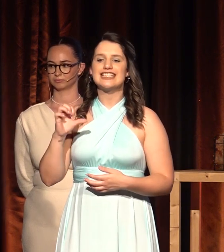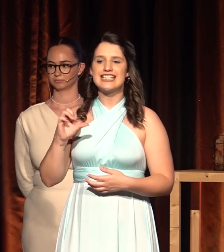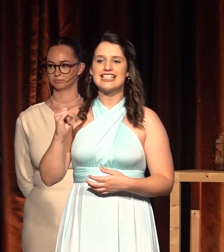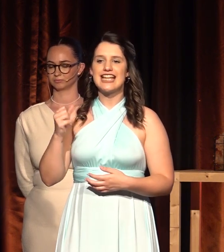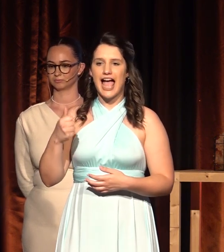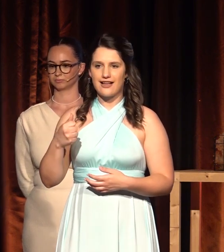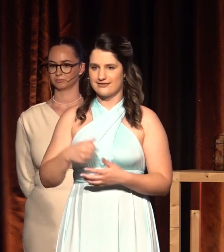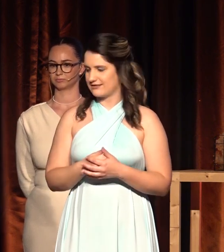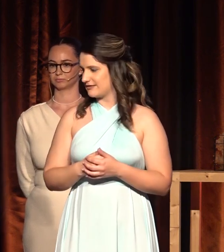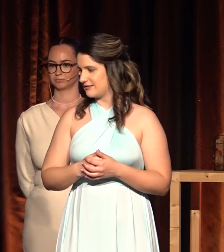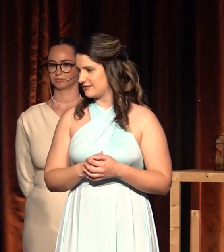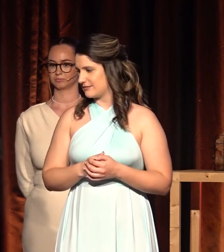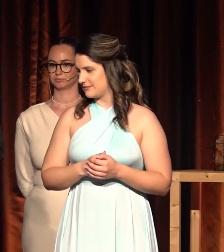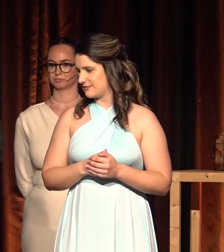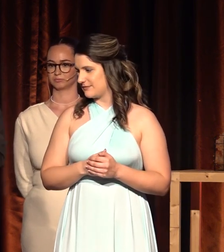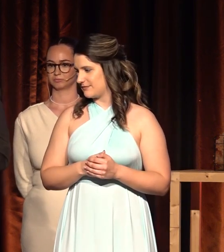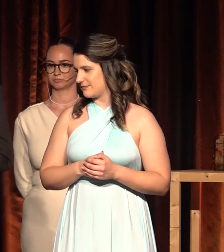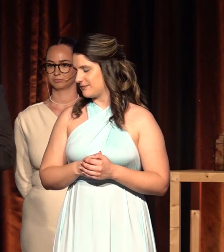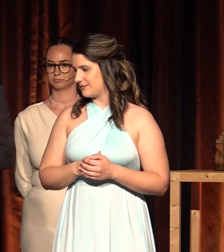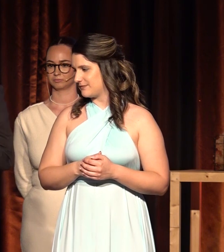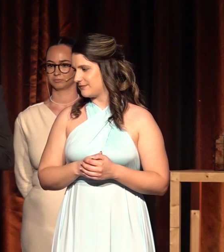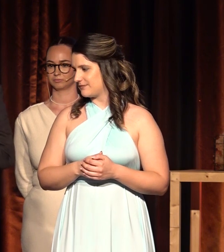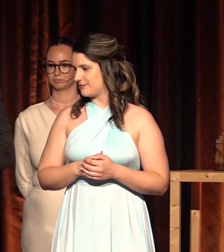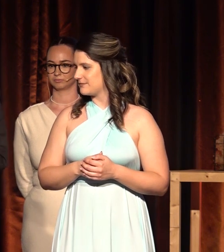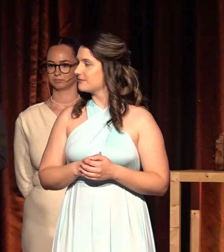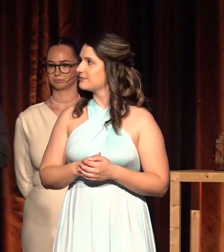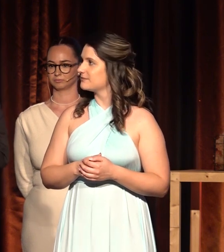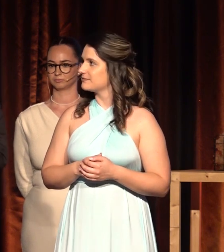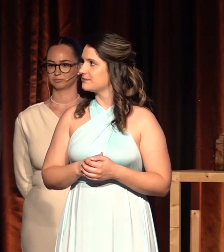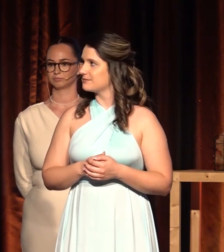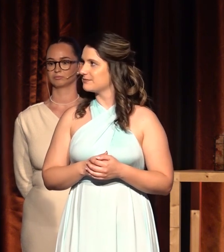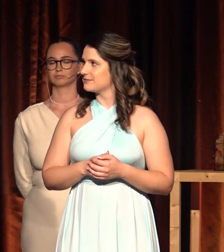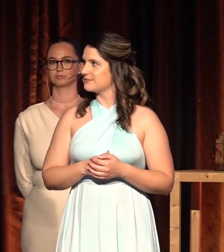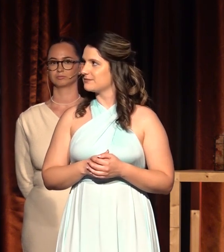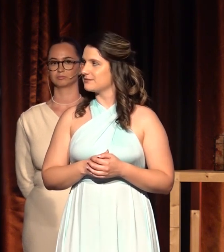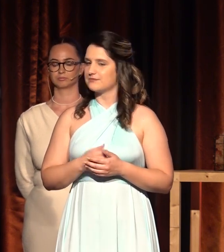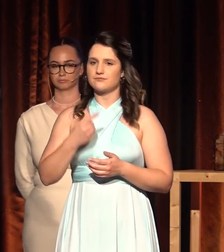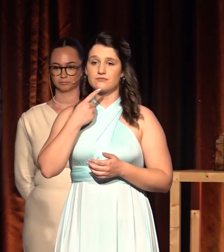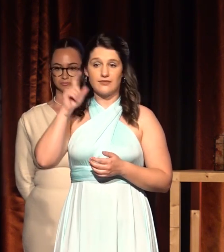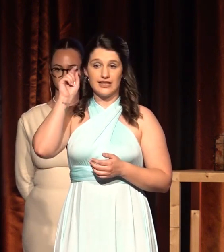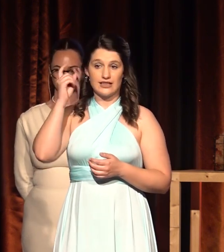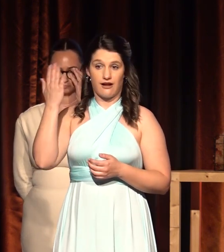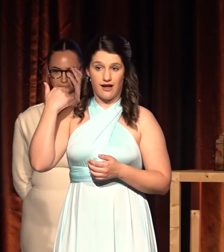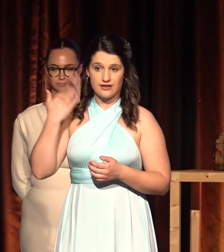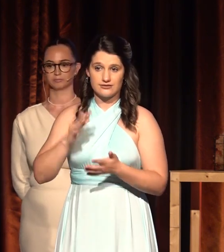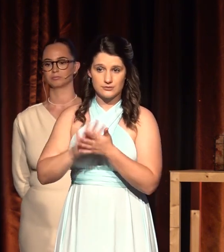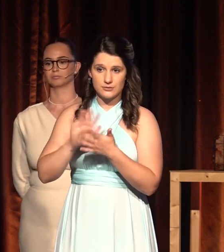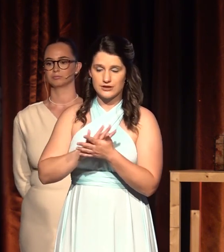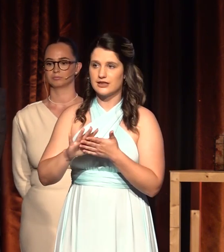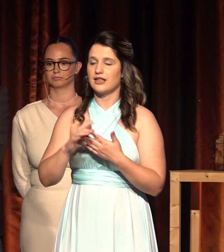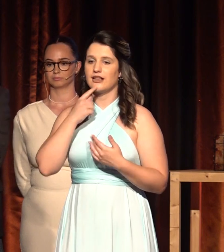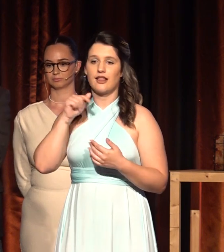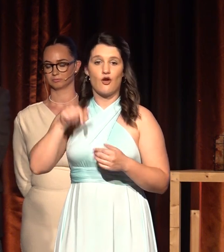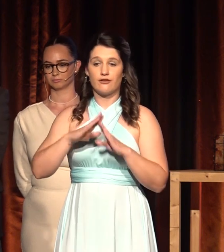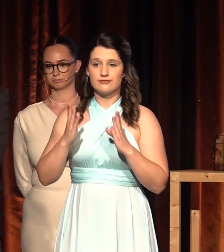formació professional per formar-vos. I a partir d'ara, com deia el director, és un camí, no?, s'obri una nova etapa que